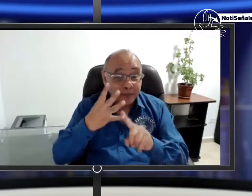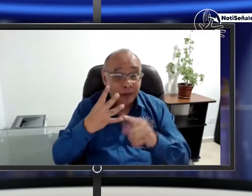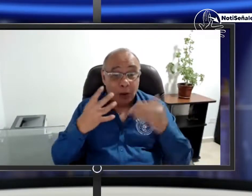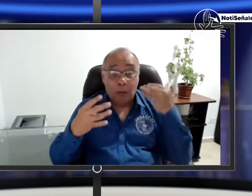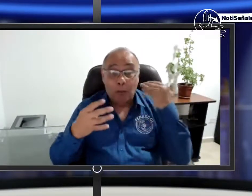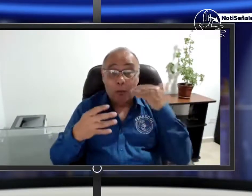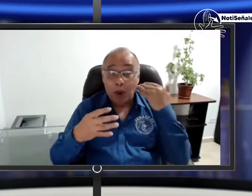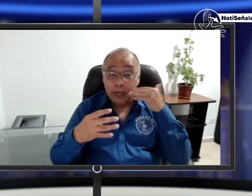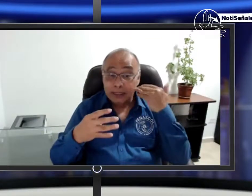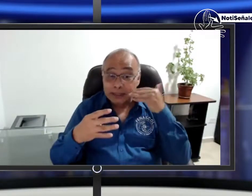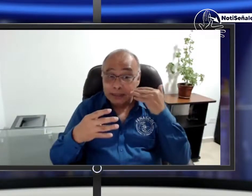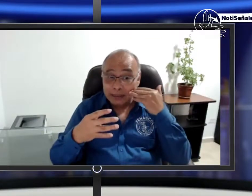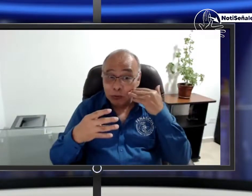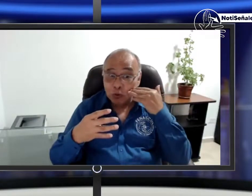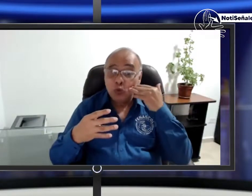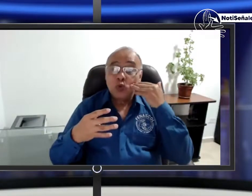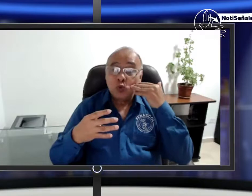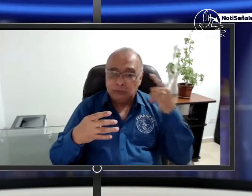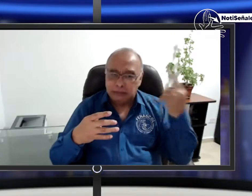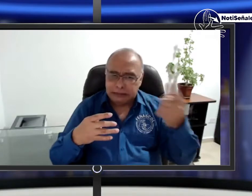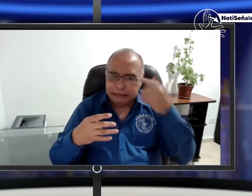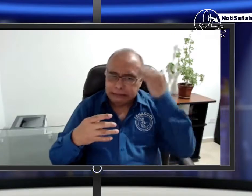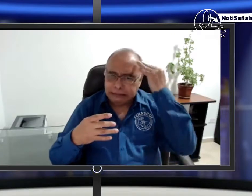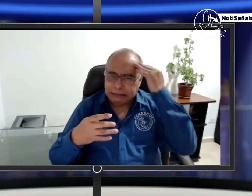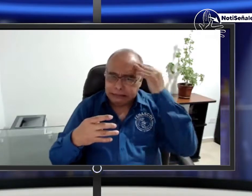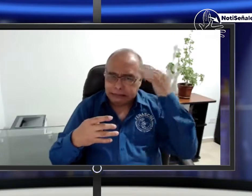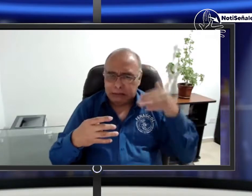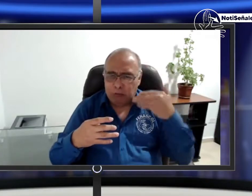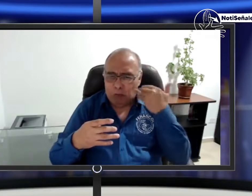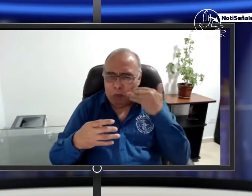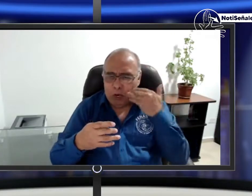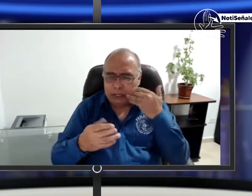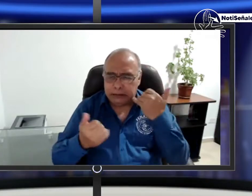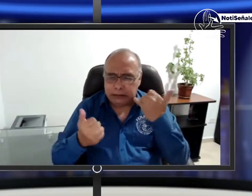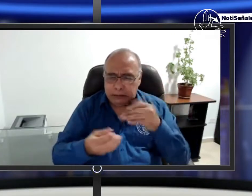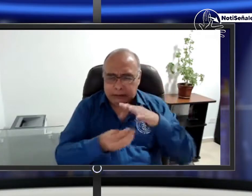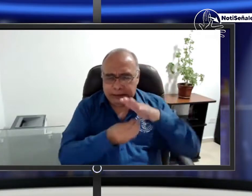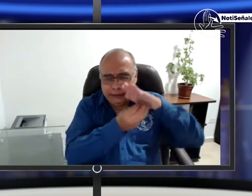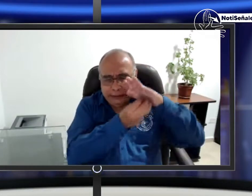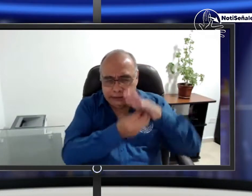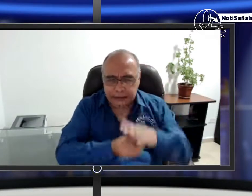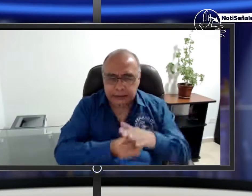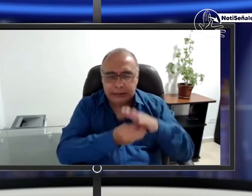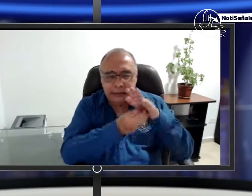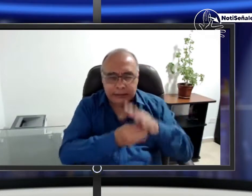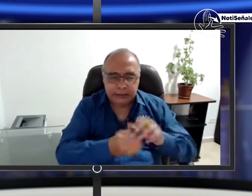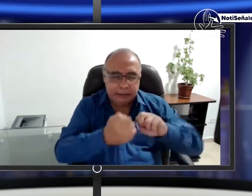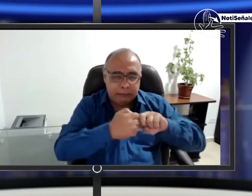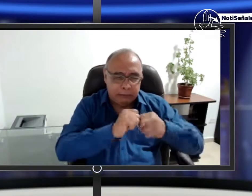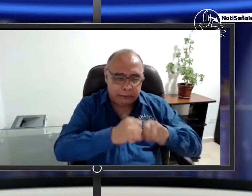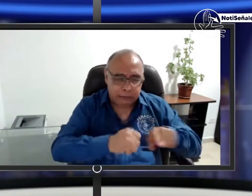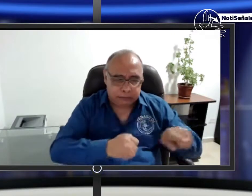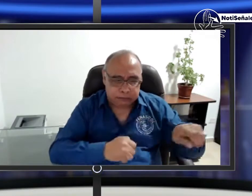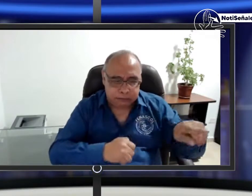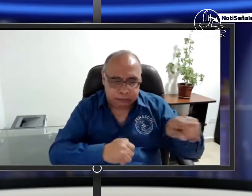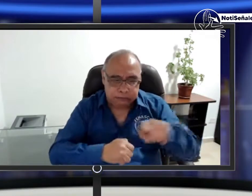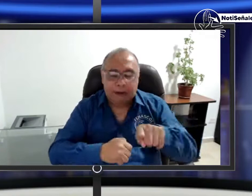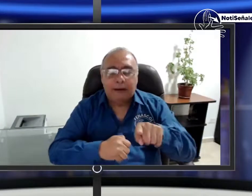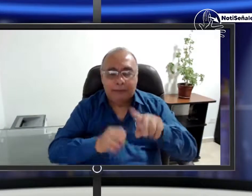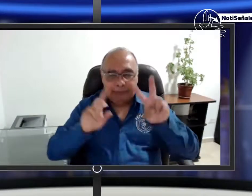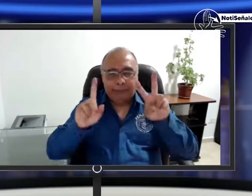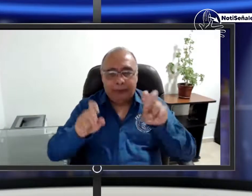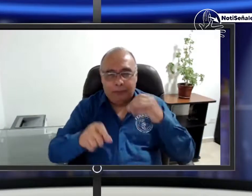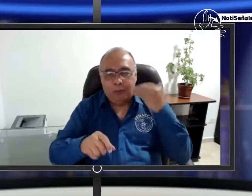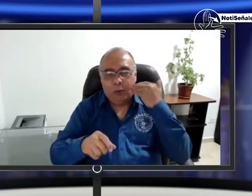entre jóvenes y pensar no es un plan de trabajo también hablaremos de mujeres de las mujeres sordas que por